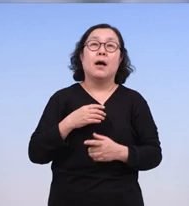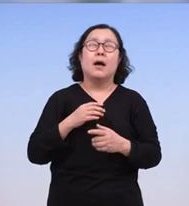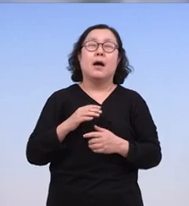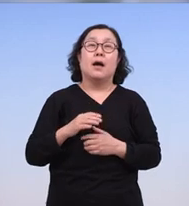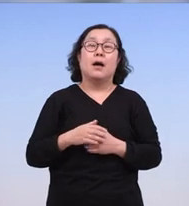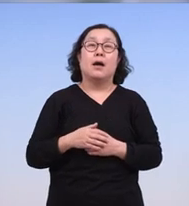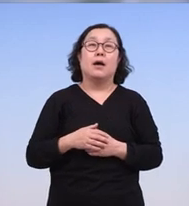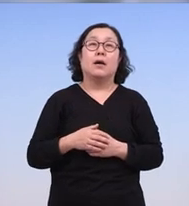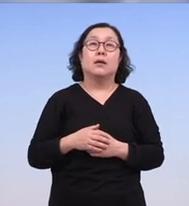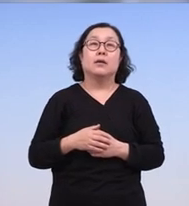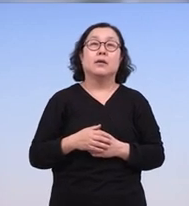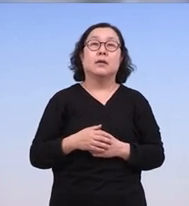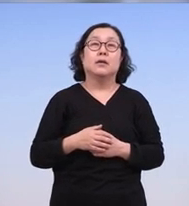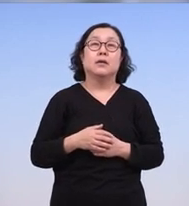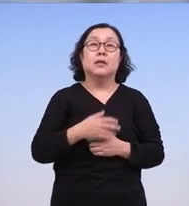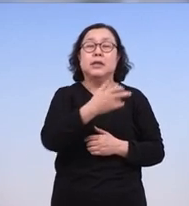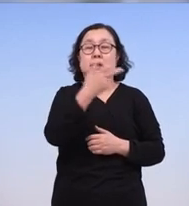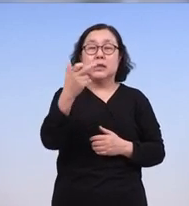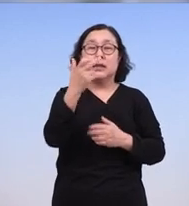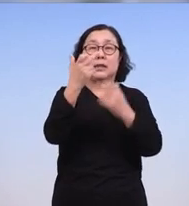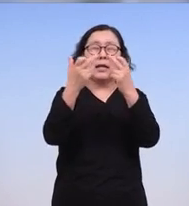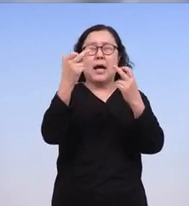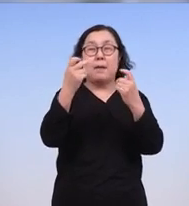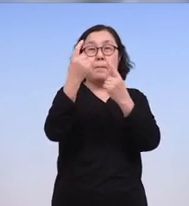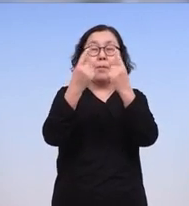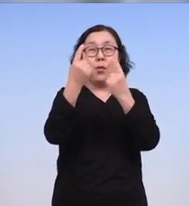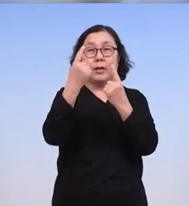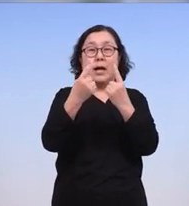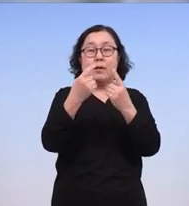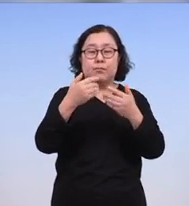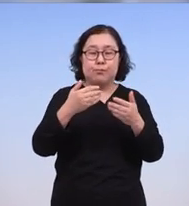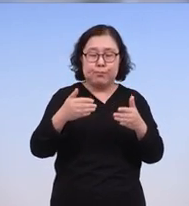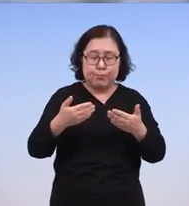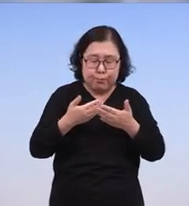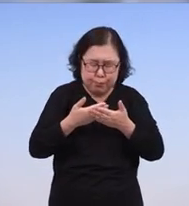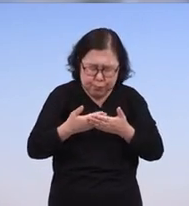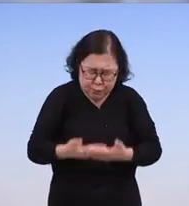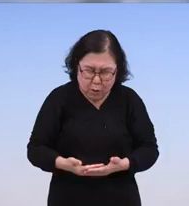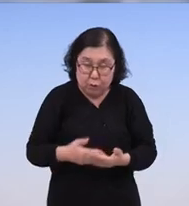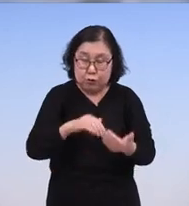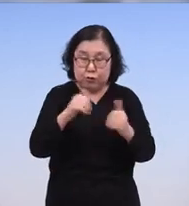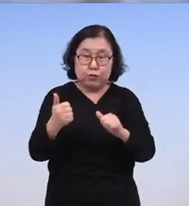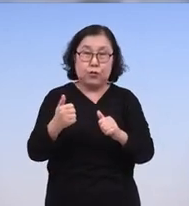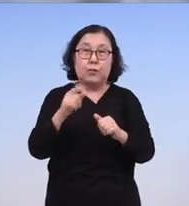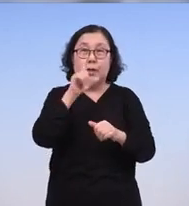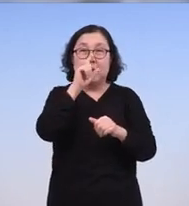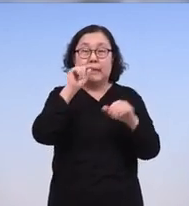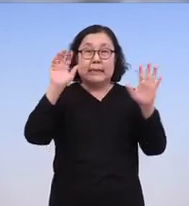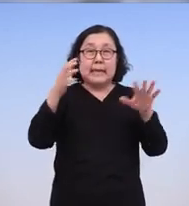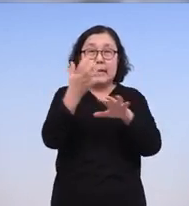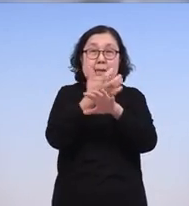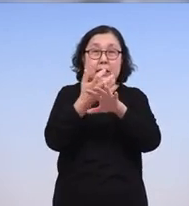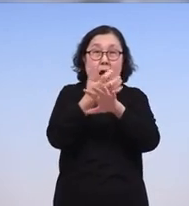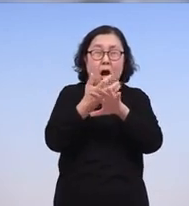제가 아까 앞에서 언급했던 책이요, 태산보다 무거운 죽음, 새털보다